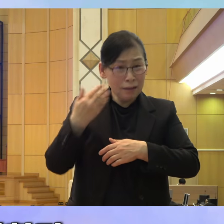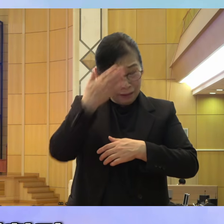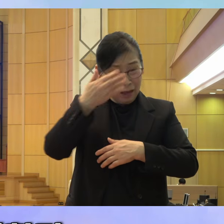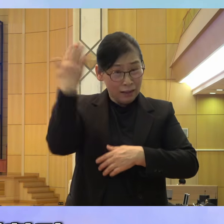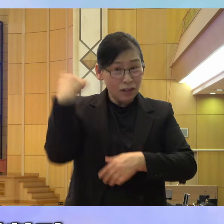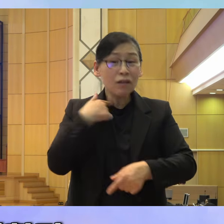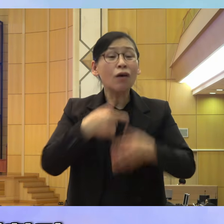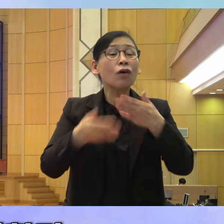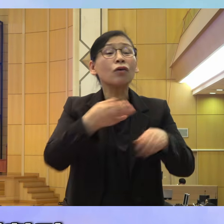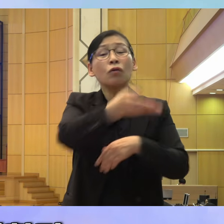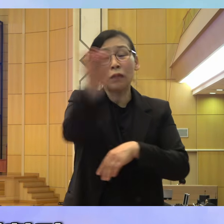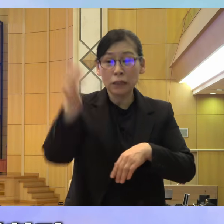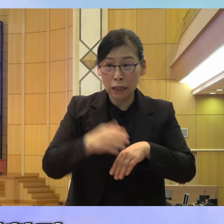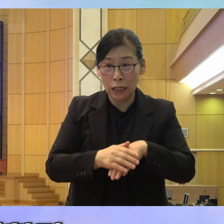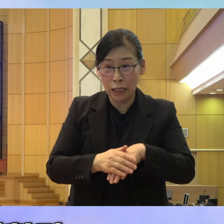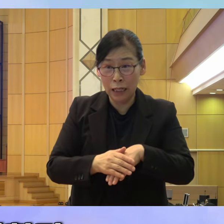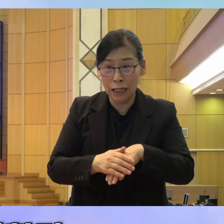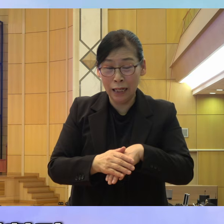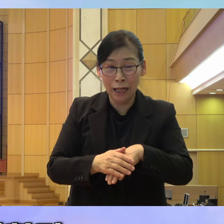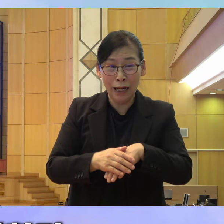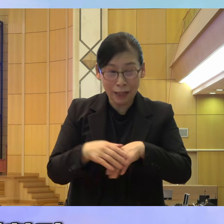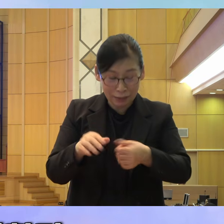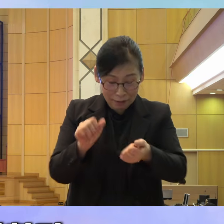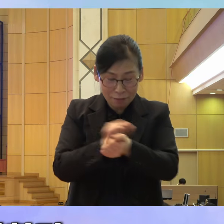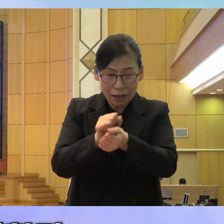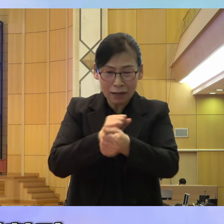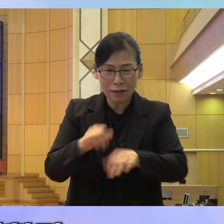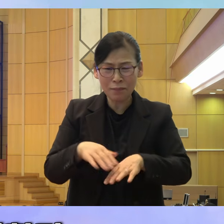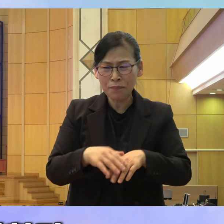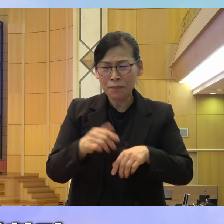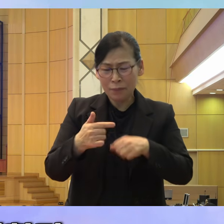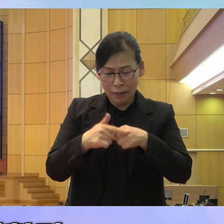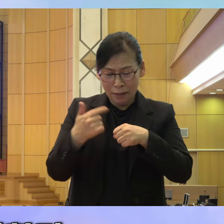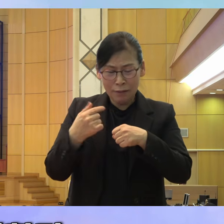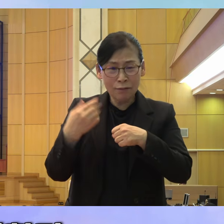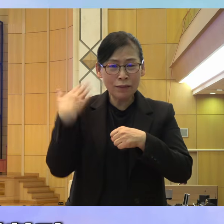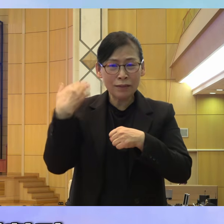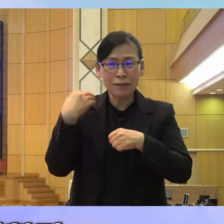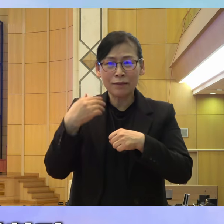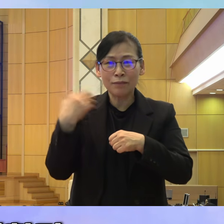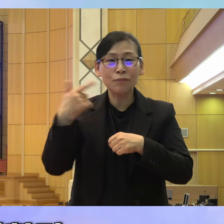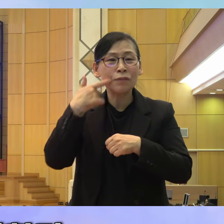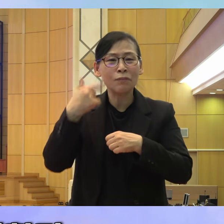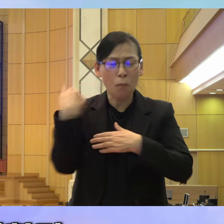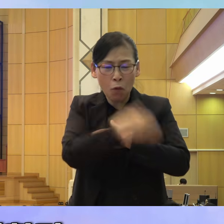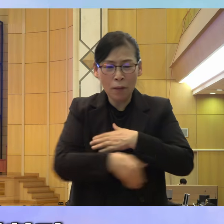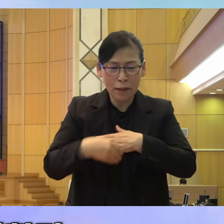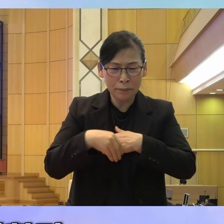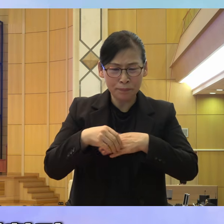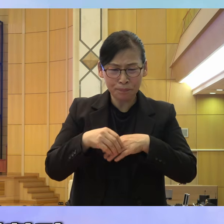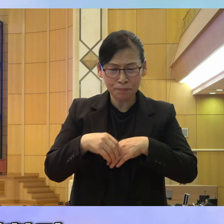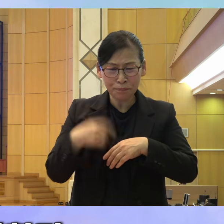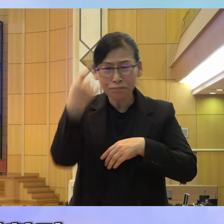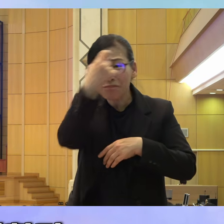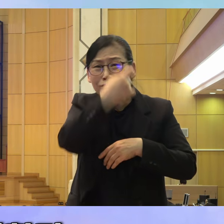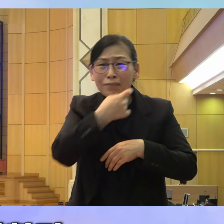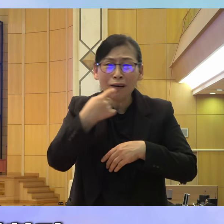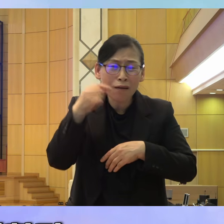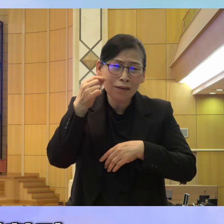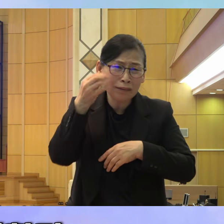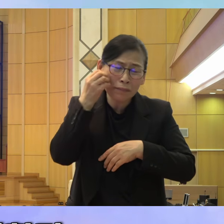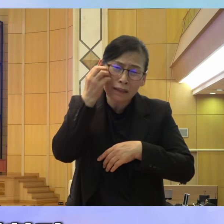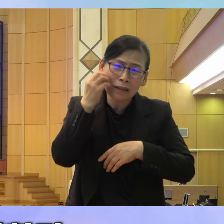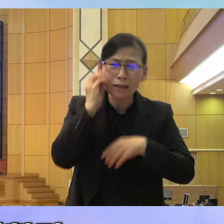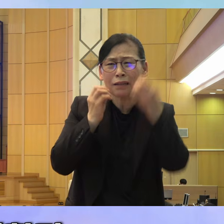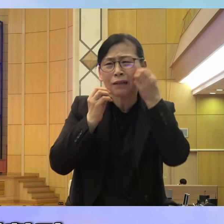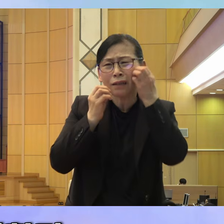헌대가 많은지 몰라요. 저도 막 어렸을 때요 몸에도 그렇고 얼굴까지도